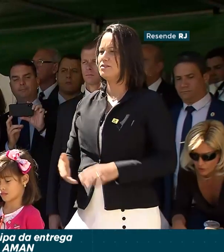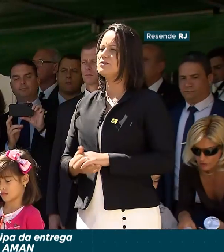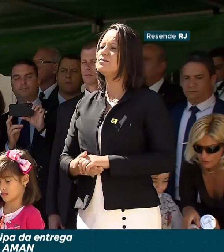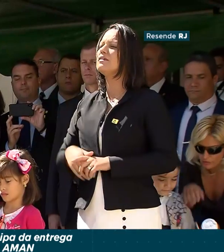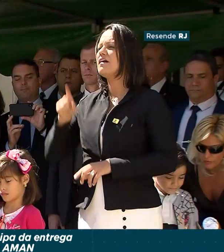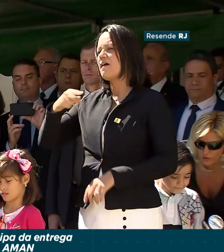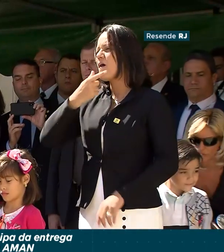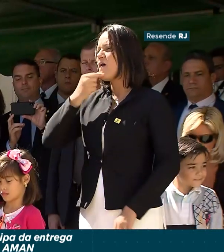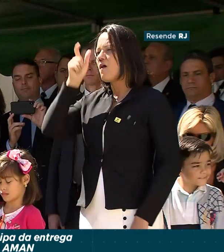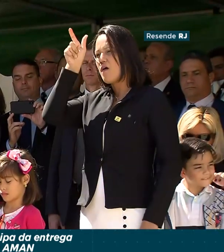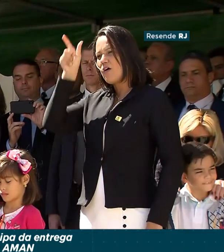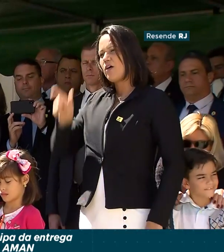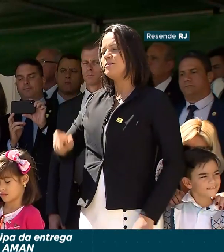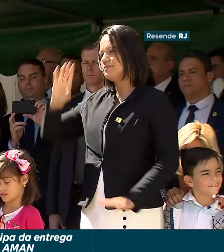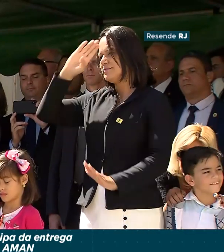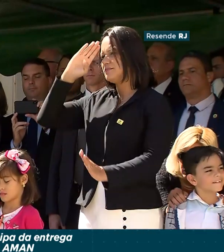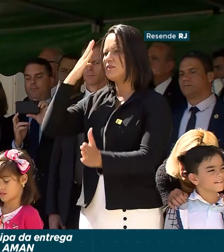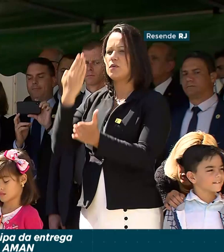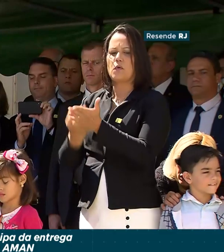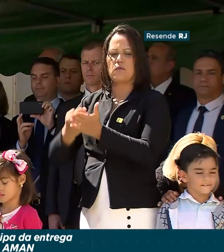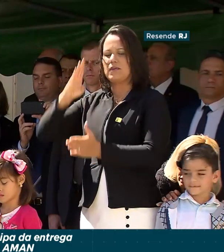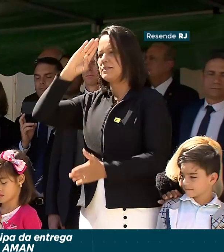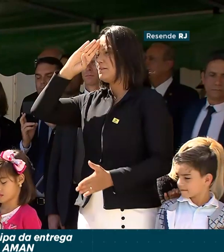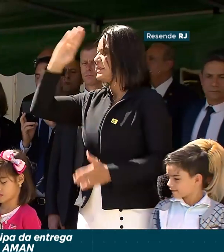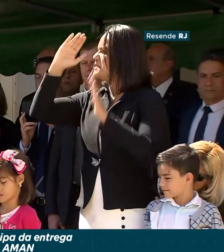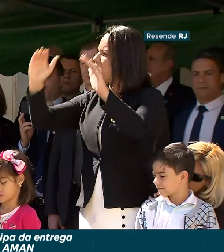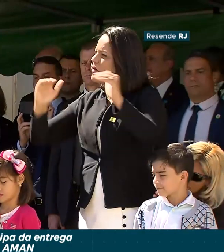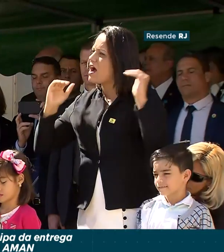um homem onde a confiança está acima de tudo.